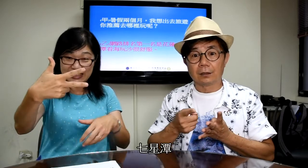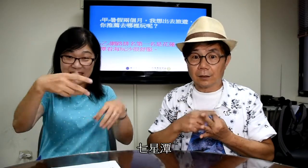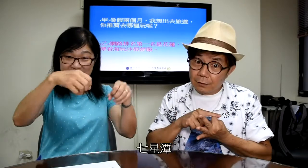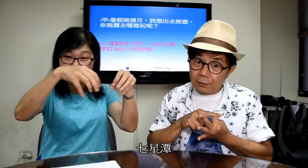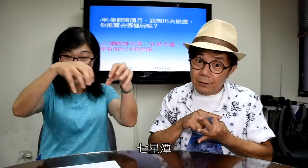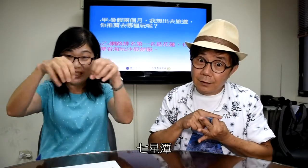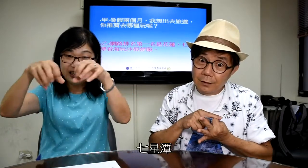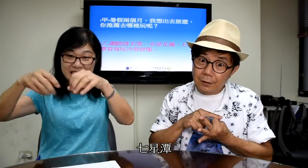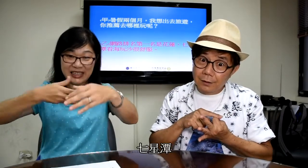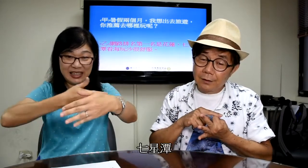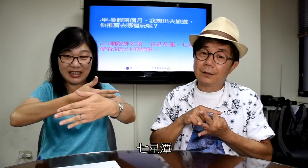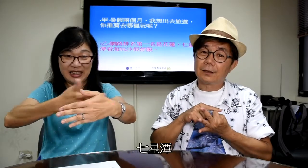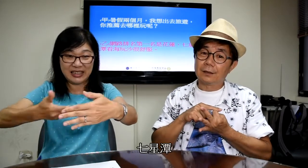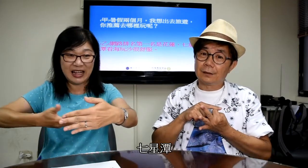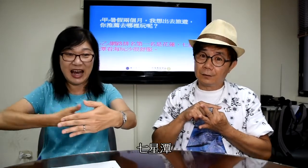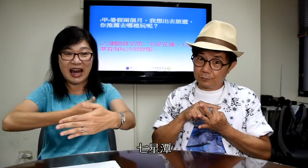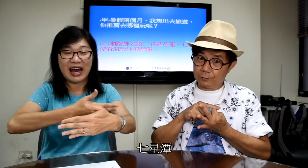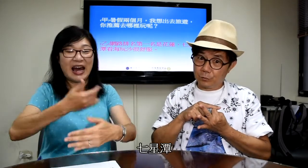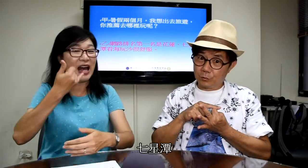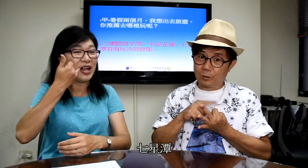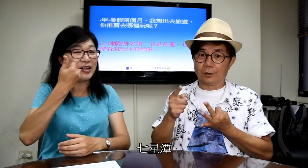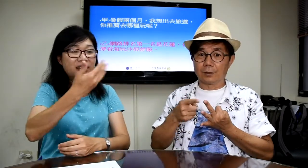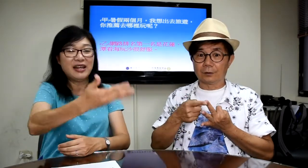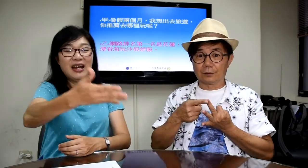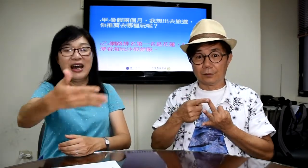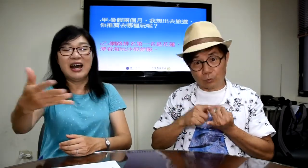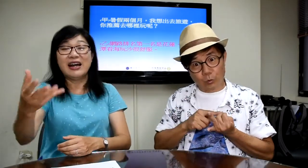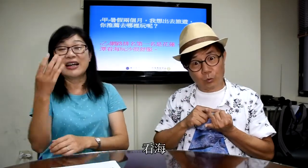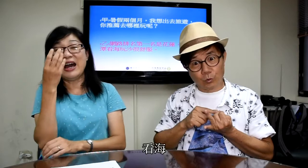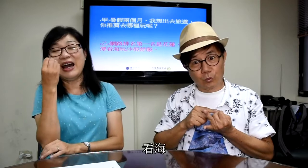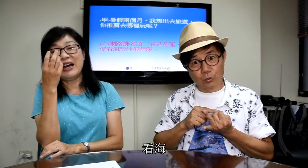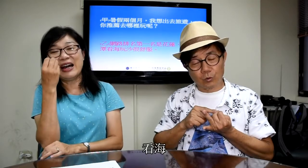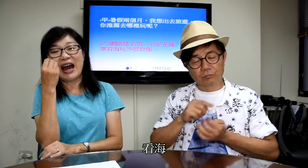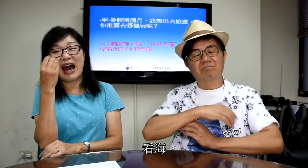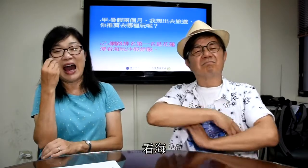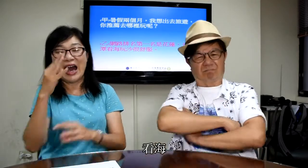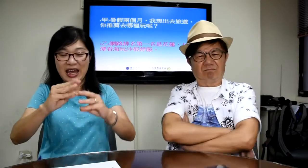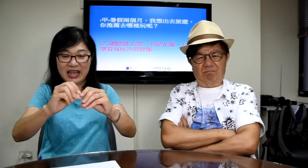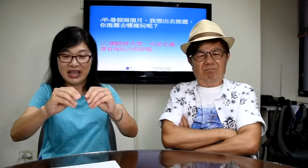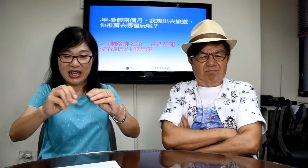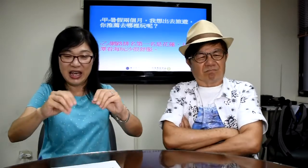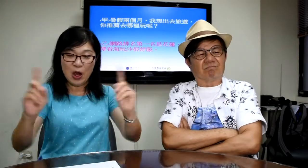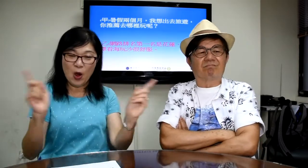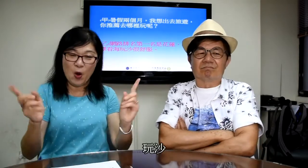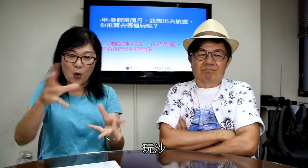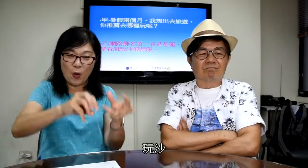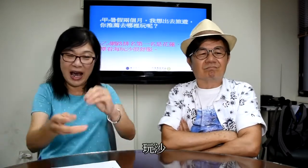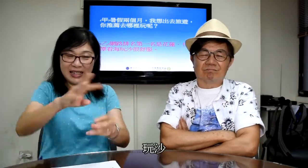七星潭，看海玩